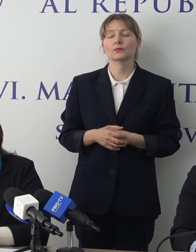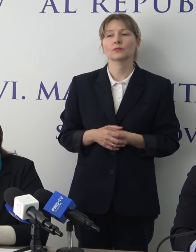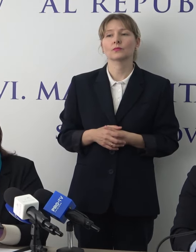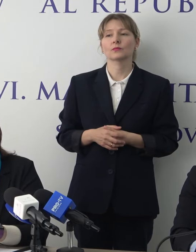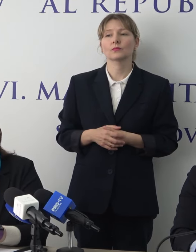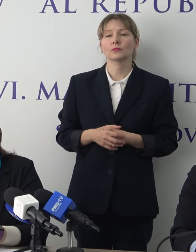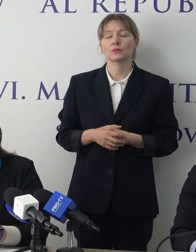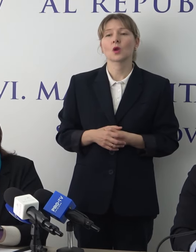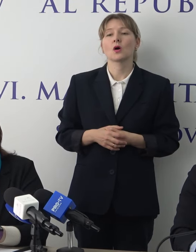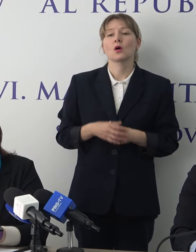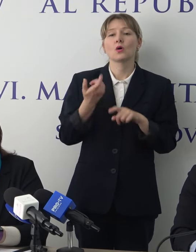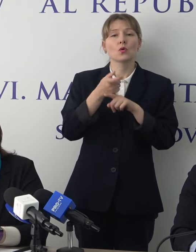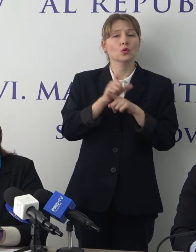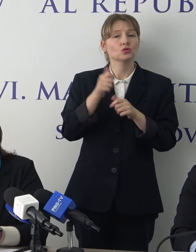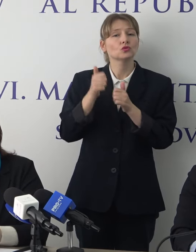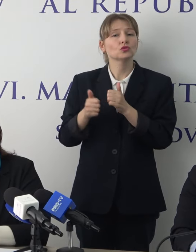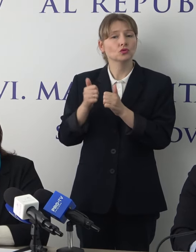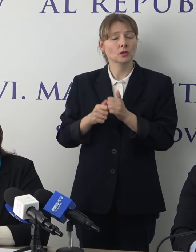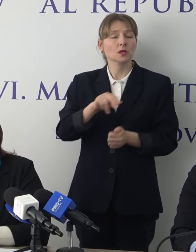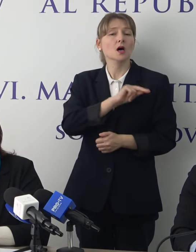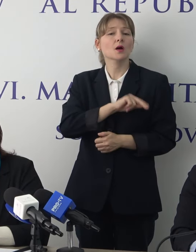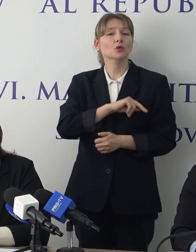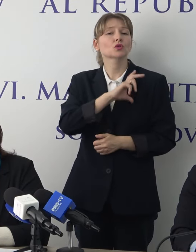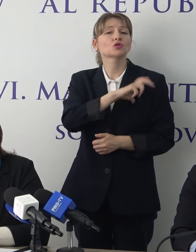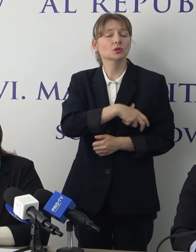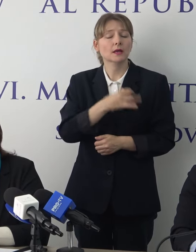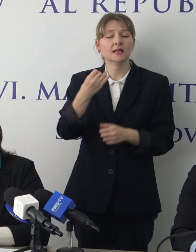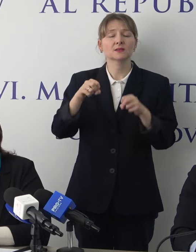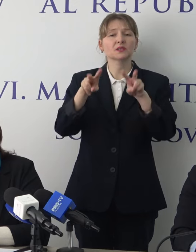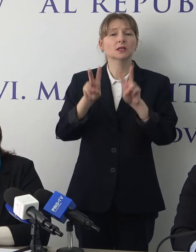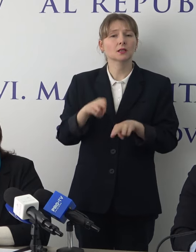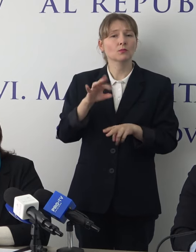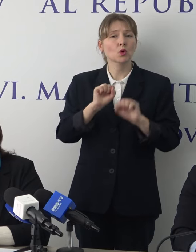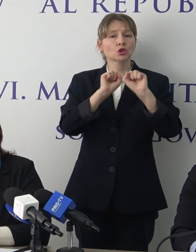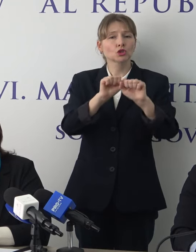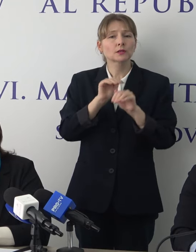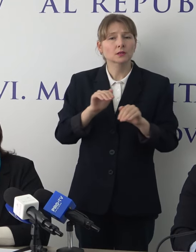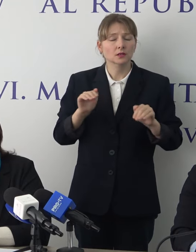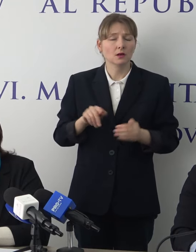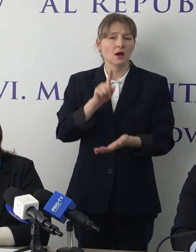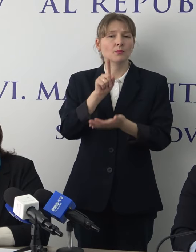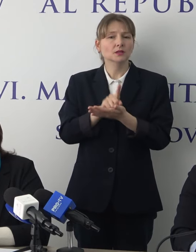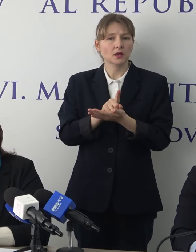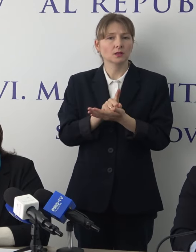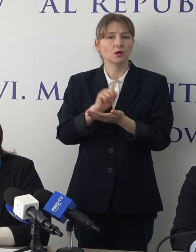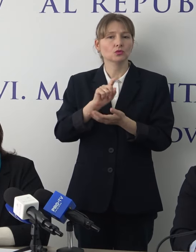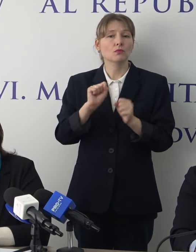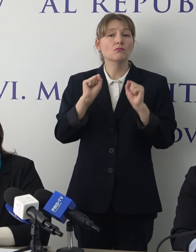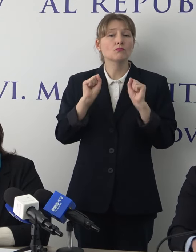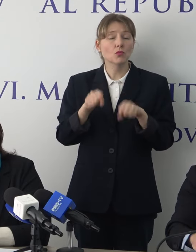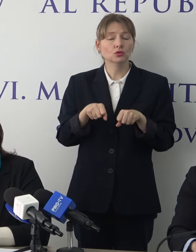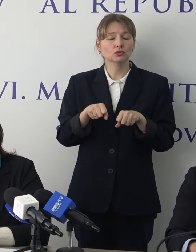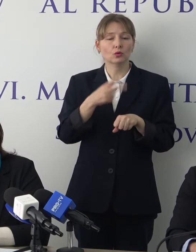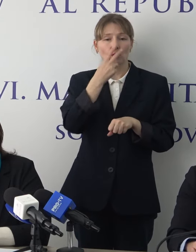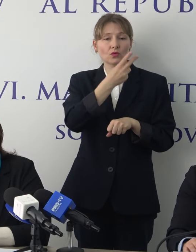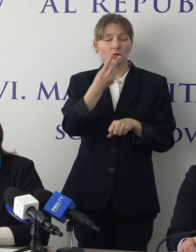resources. De multe ori, lucrătorii sociali și specialiștii în protecția copilului sunt cei care trebuie să facă față la complexe dileme de